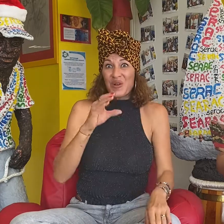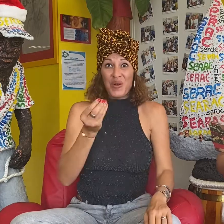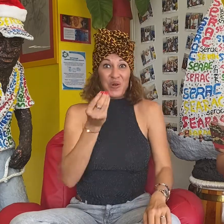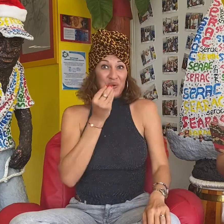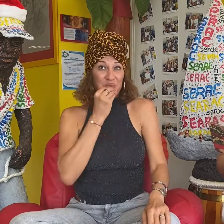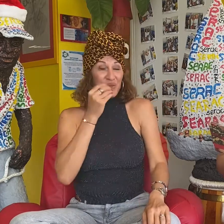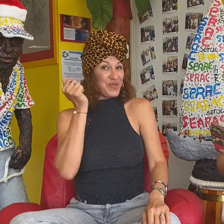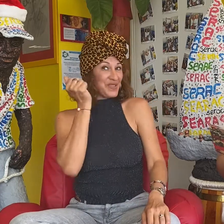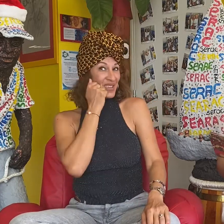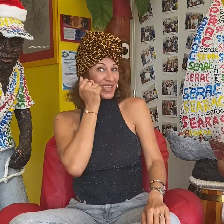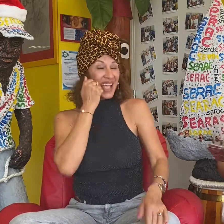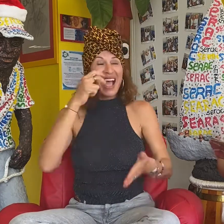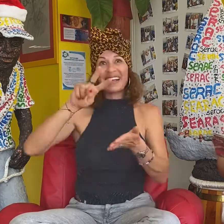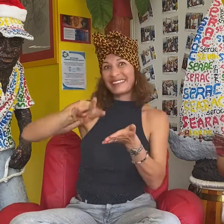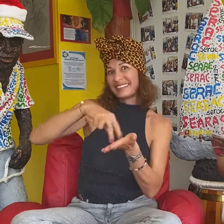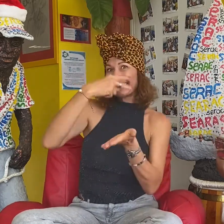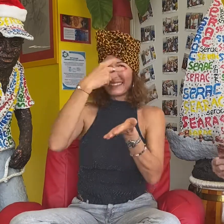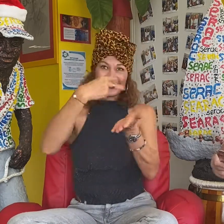dansent.